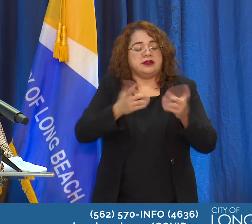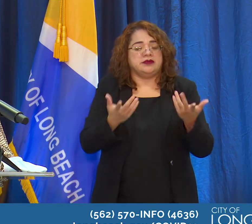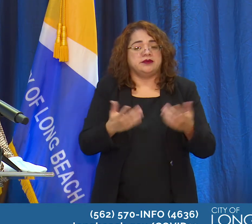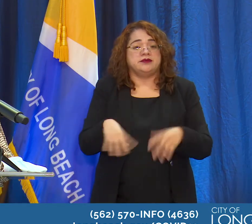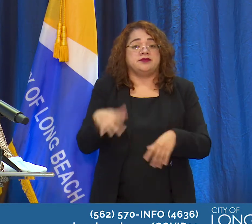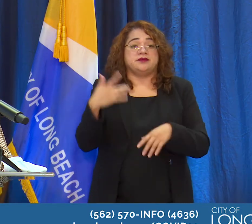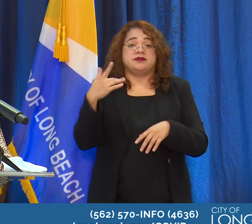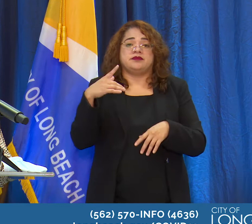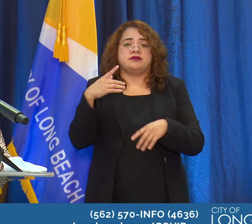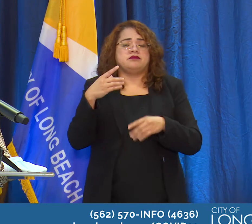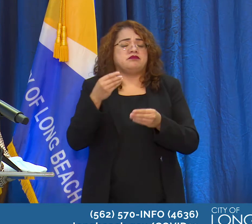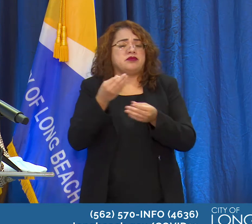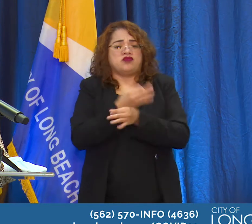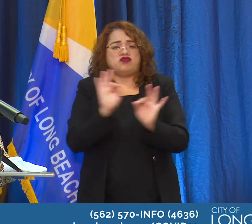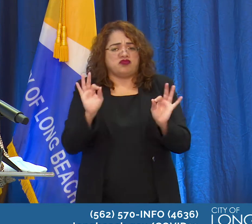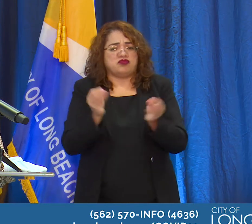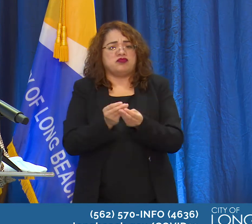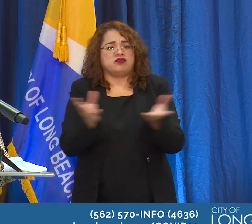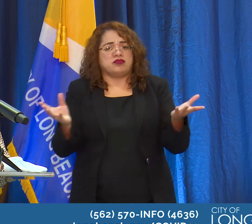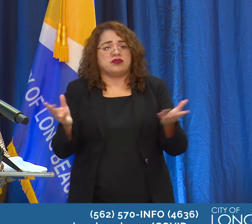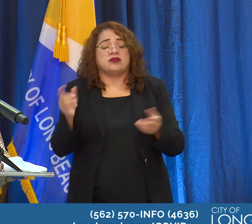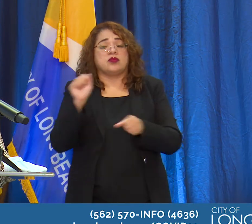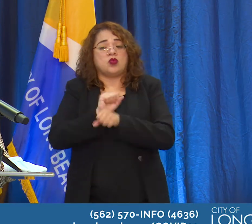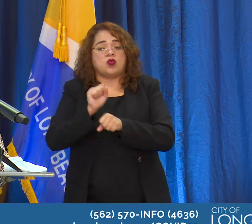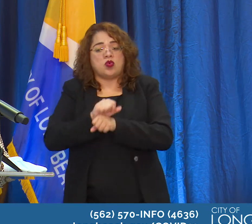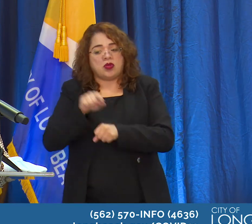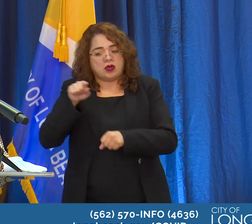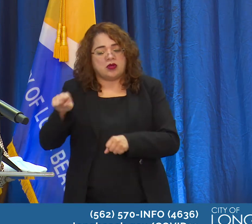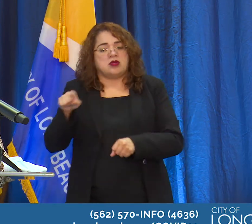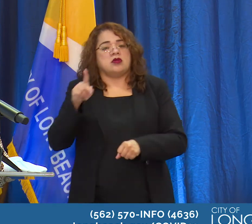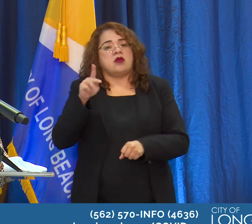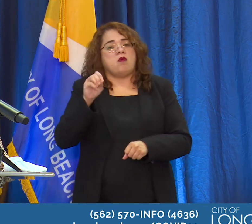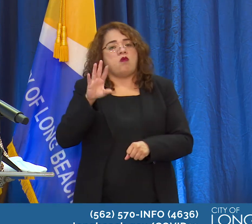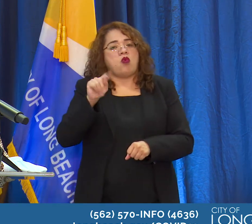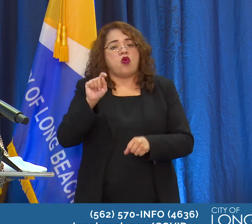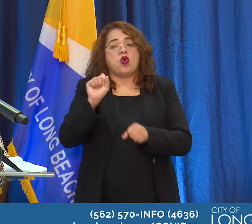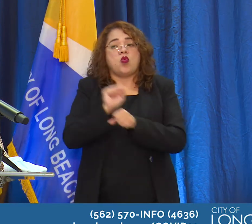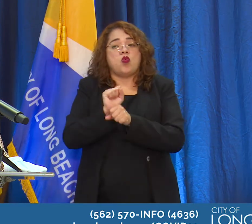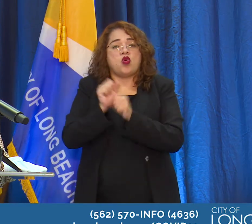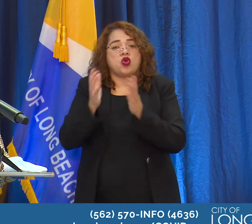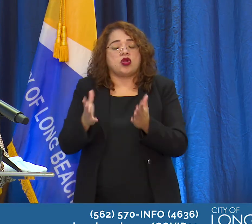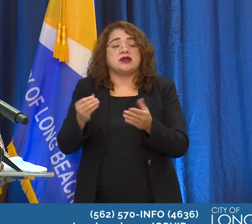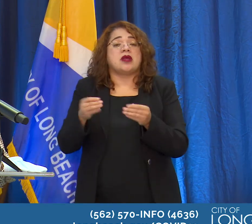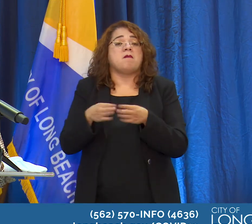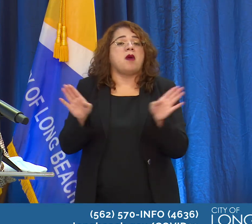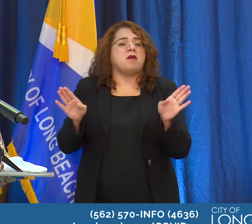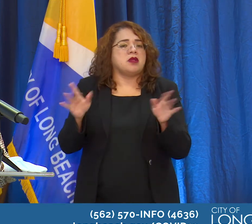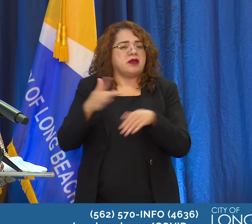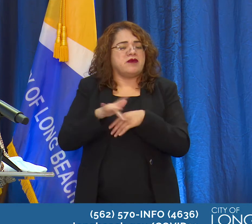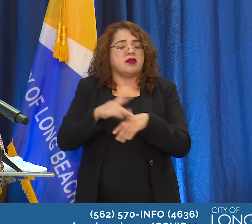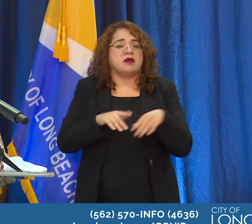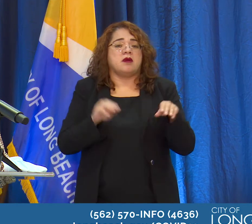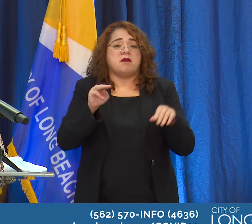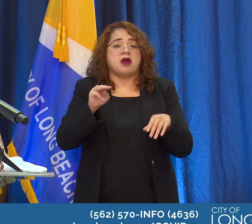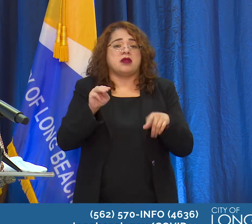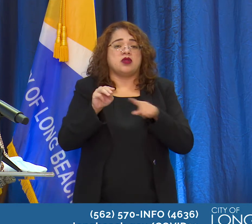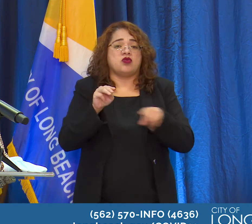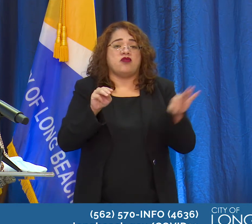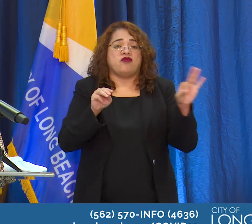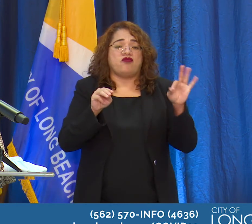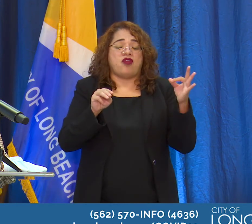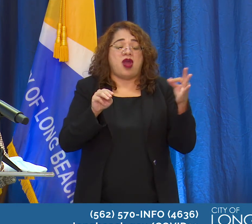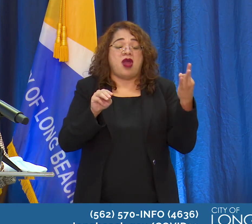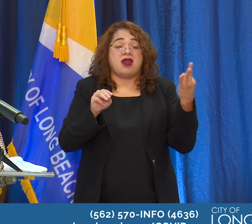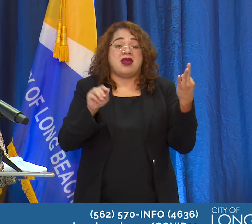estarán disponibles para el personal del puerto y también el público de lunes a viernes de 10 de la